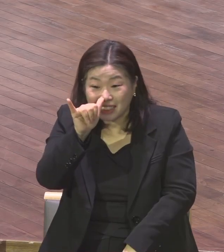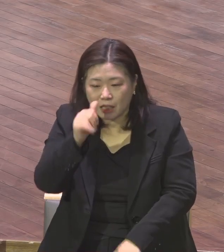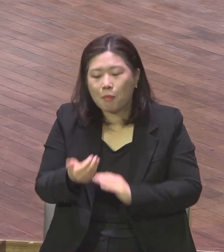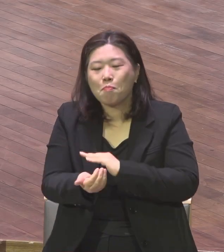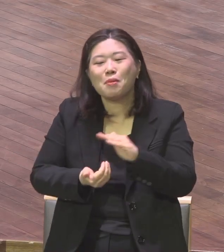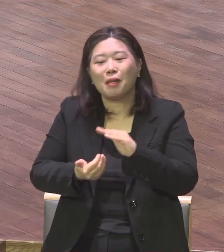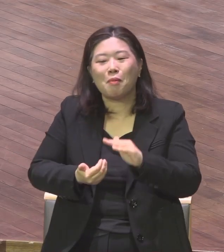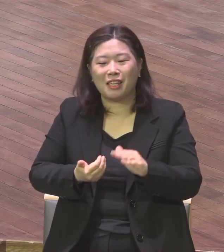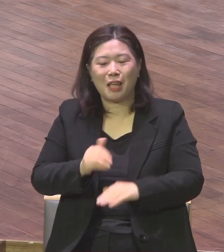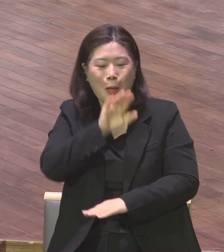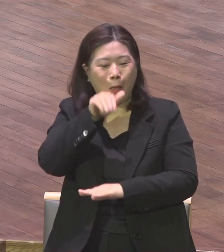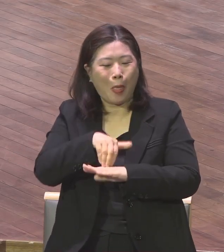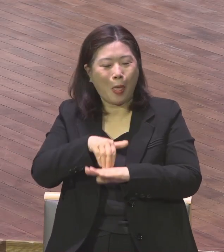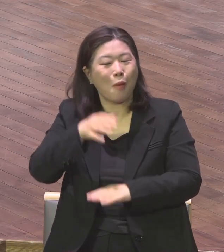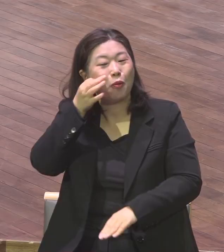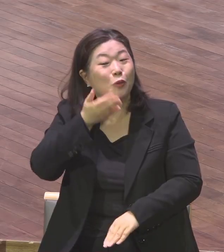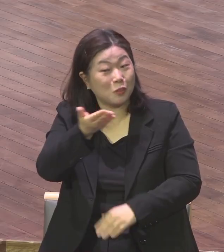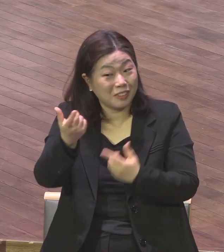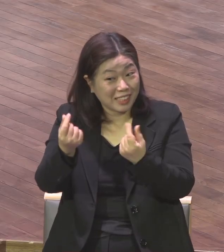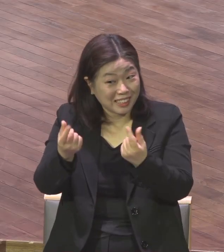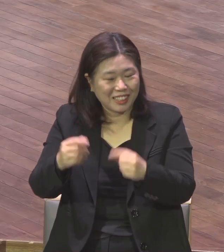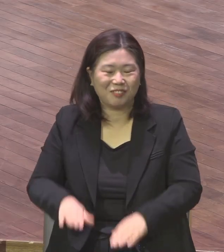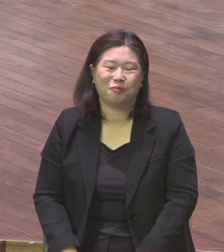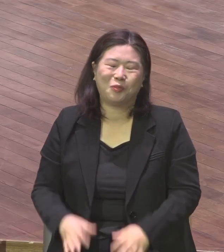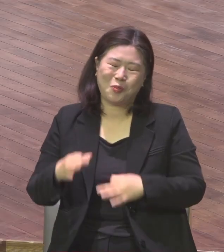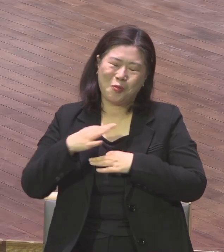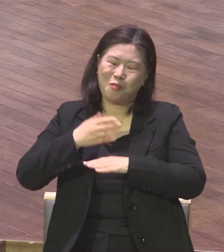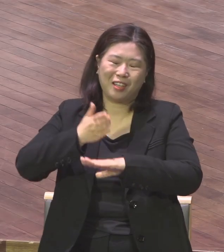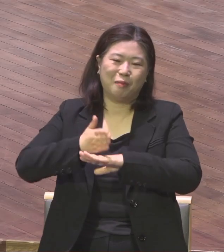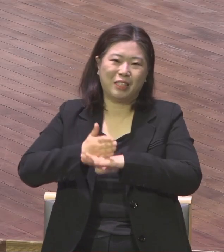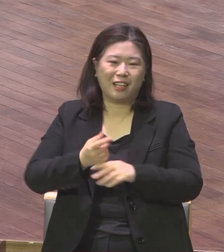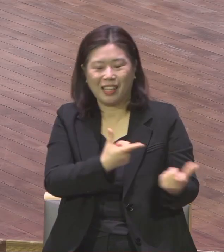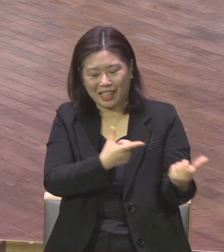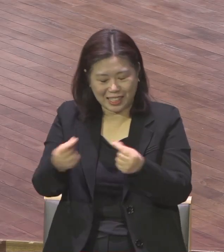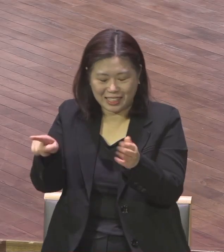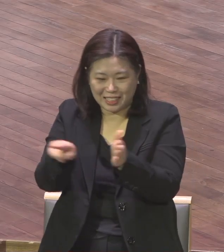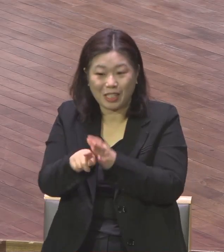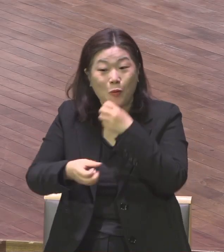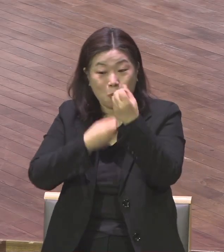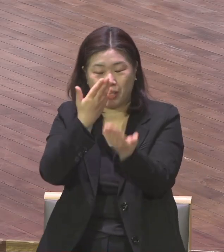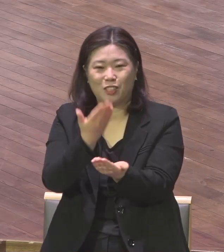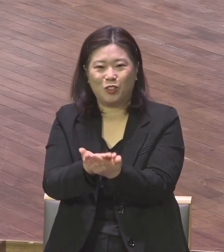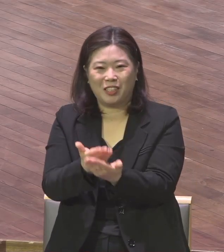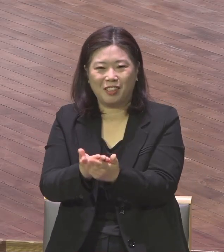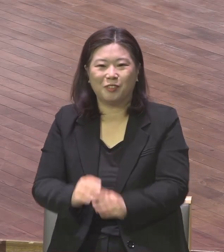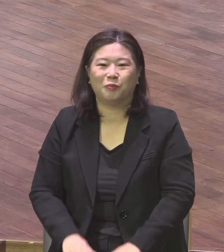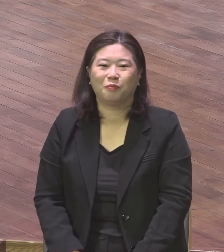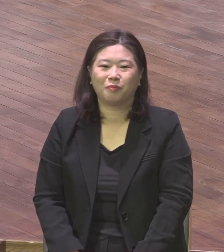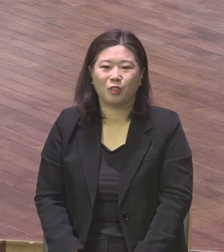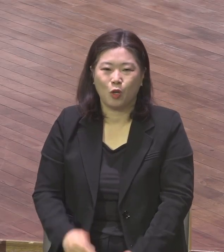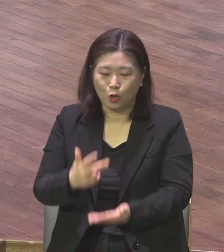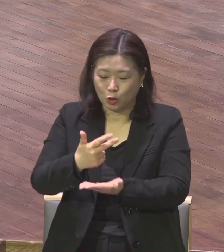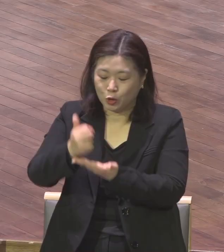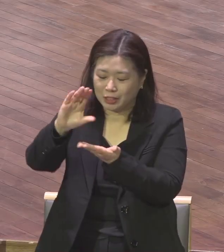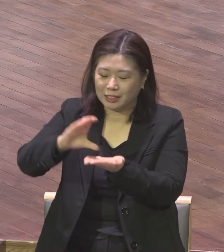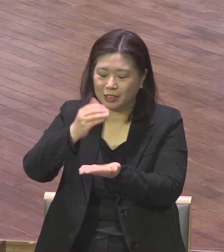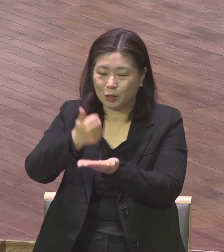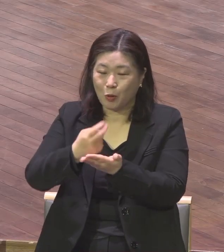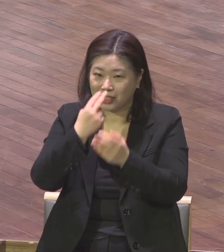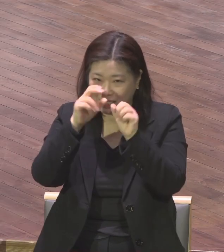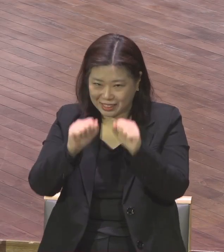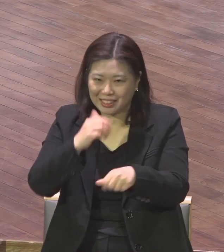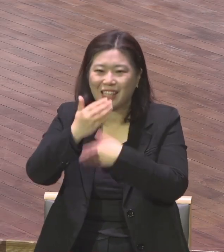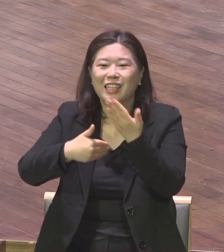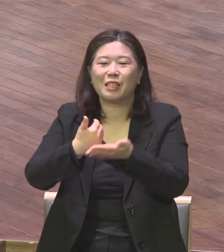놀라운 은혜로운 찬양이었습니다. 신앙 고백합니다. 주는 그리스도시요 살아계신 하나님의